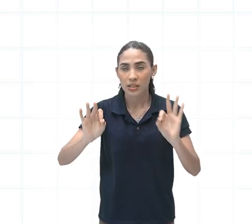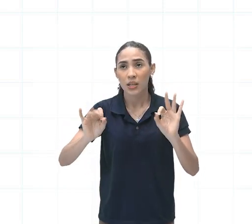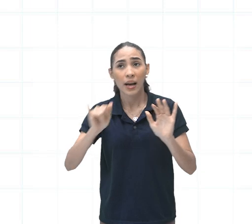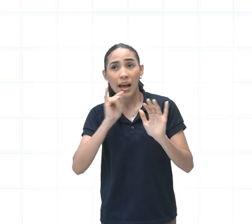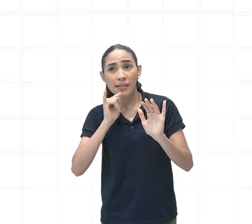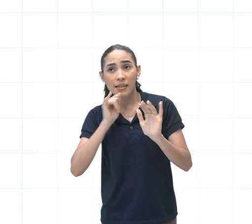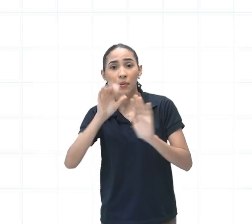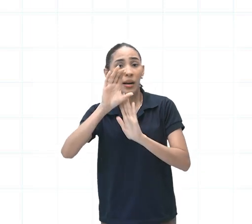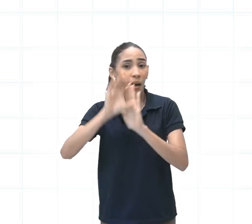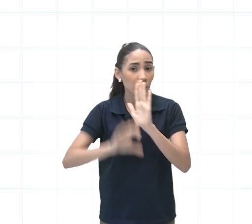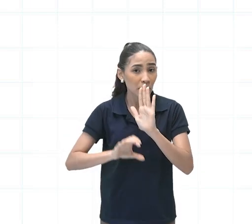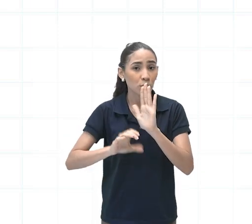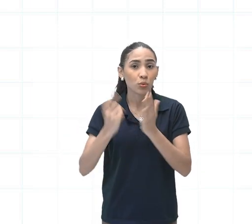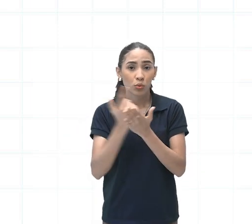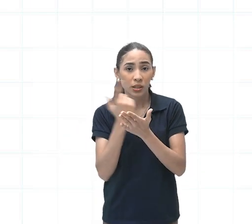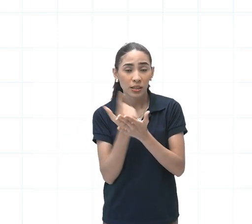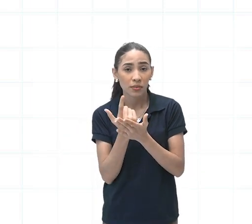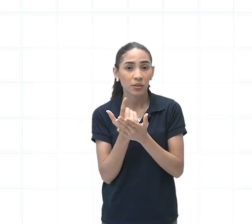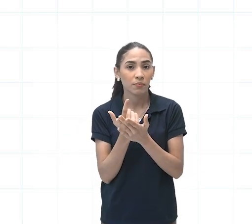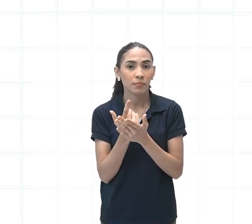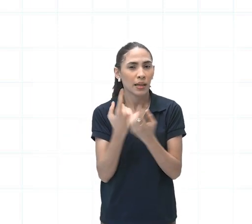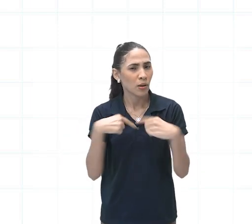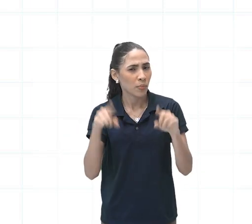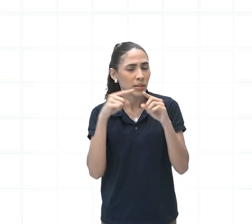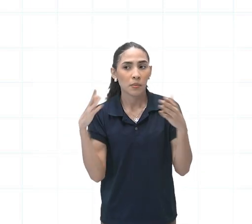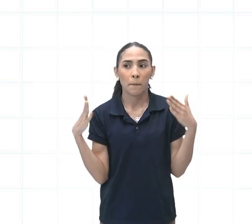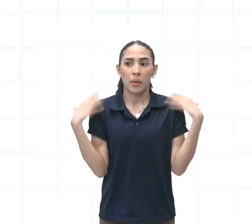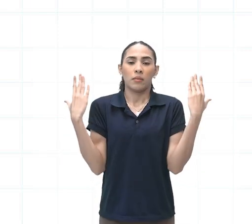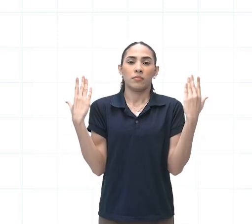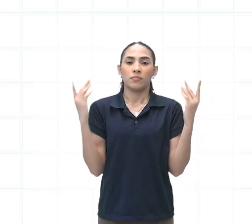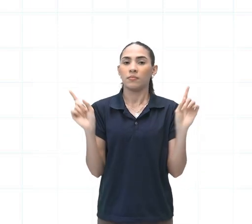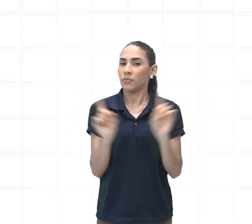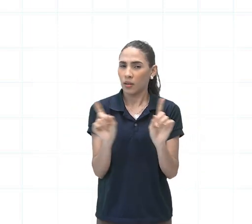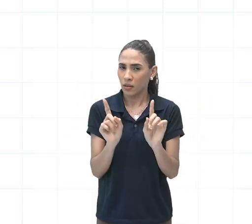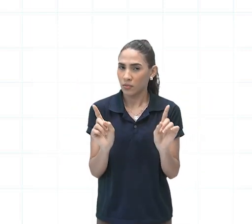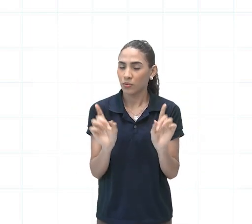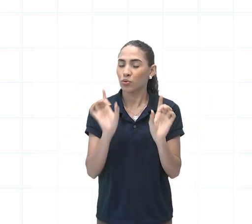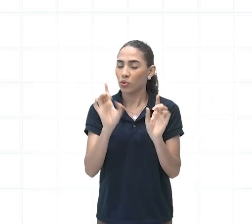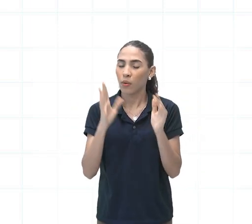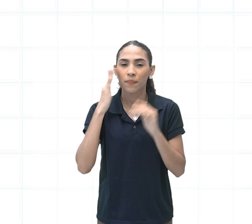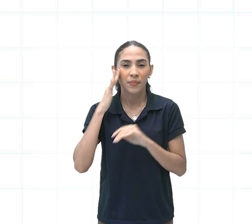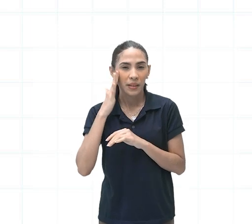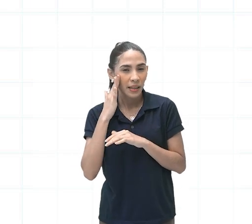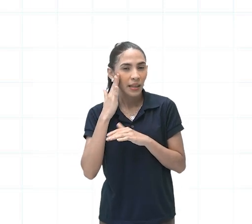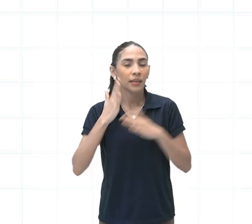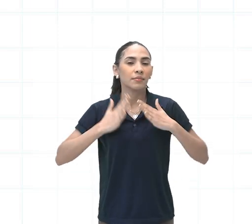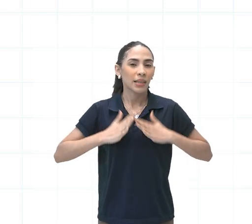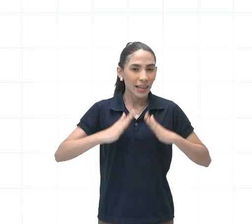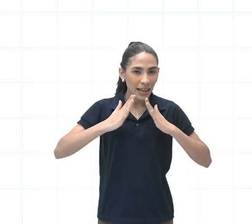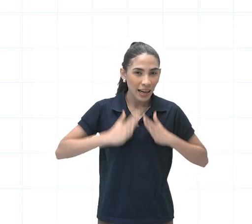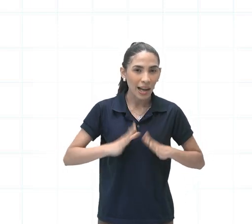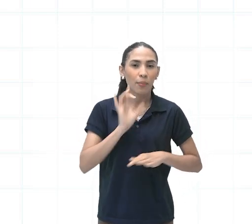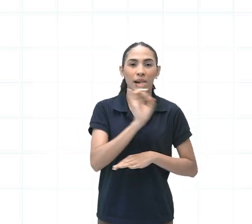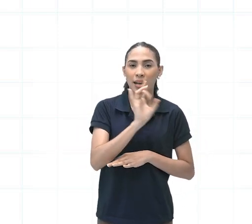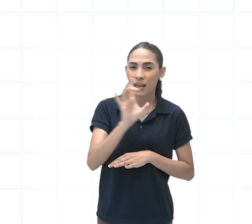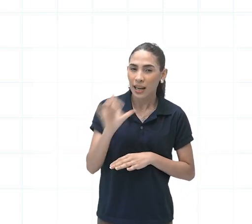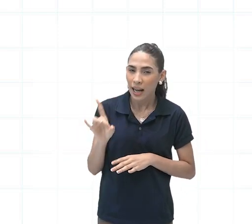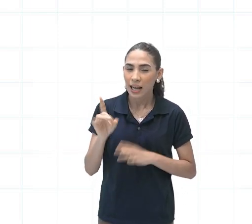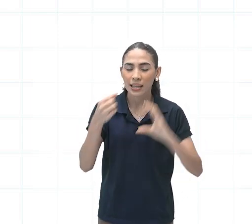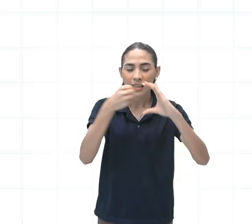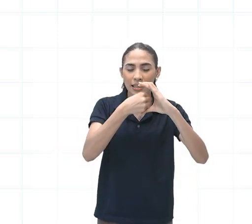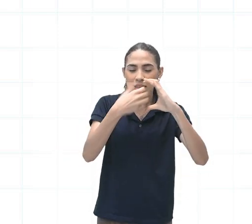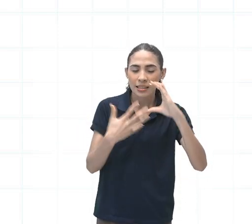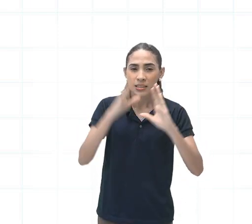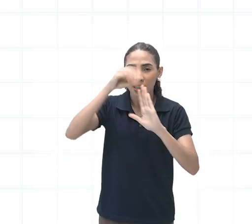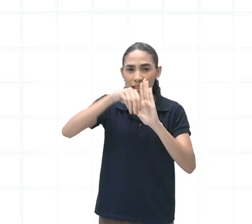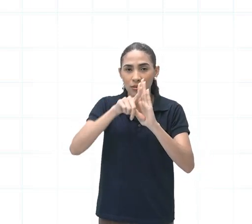capítulo de um livro. Eu não devo me assustar diante disso, tá? Tenho só que entender que cada uma dessas pequenas